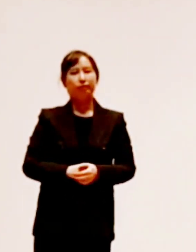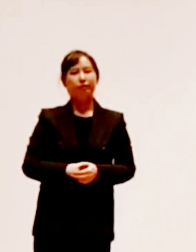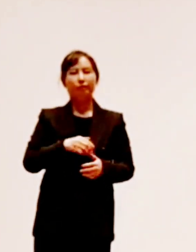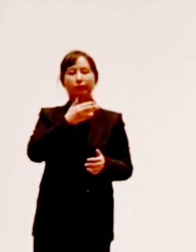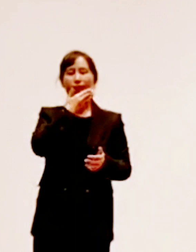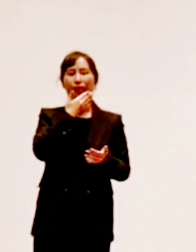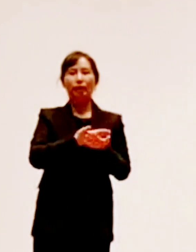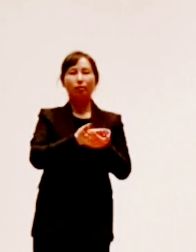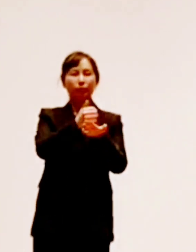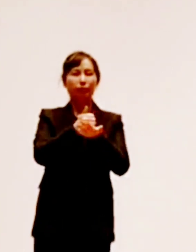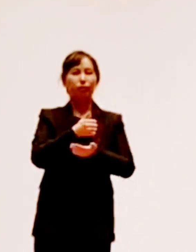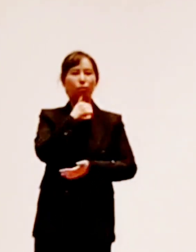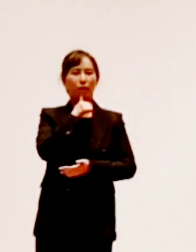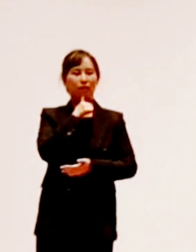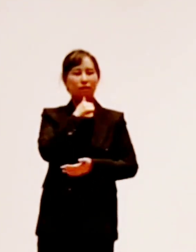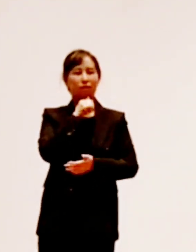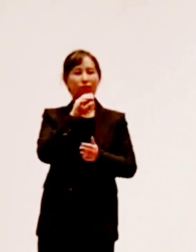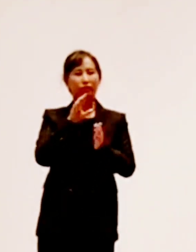내빈스럽게도 있었지만